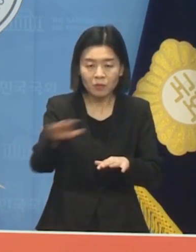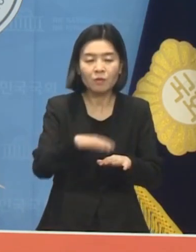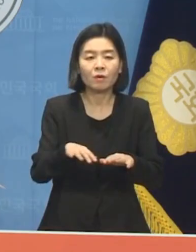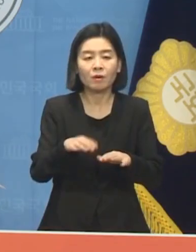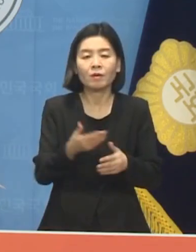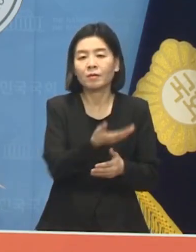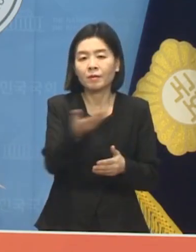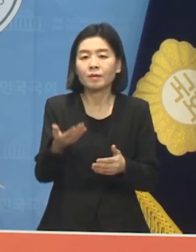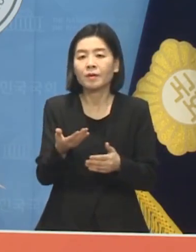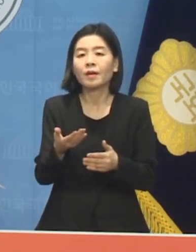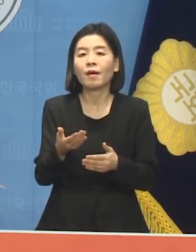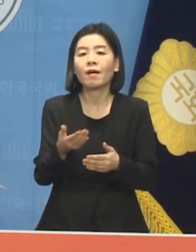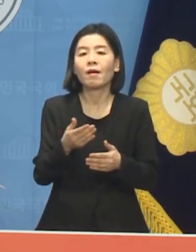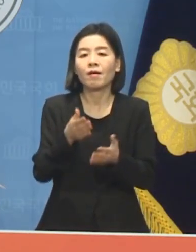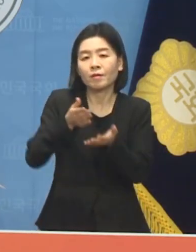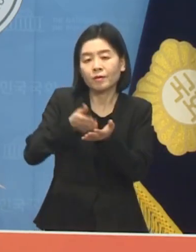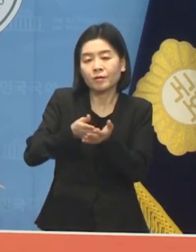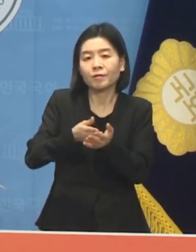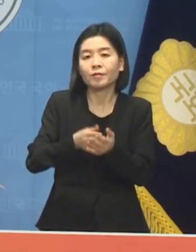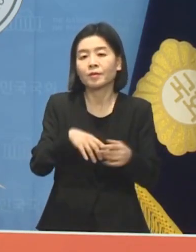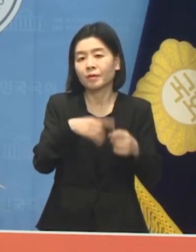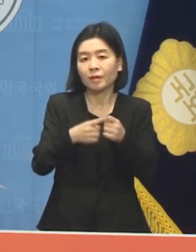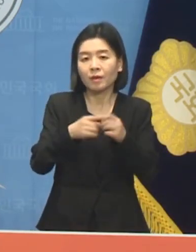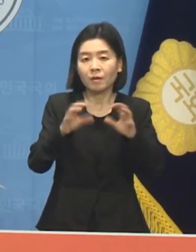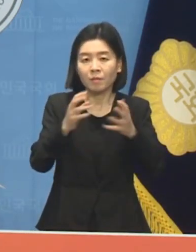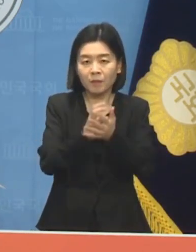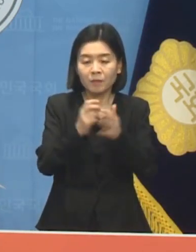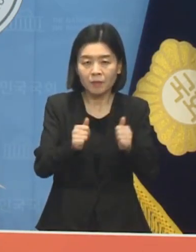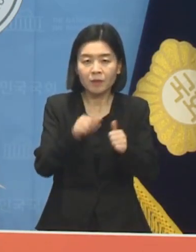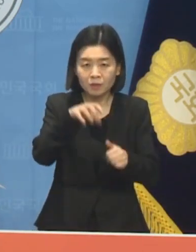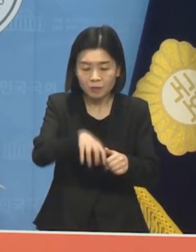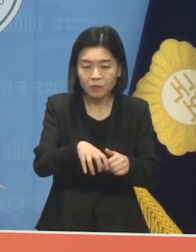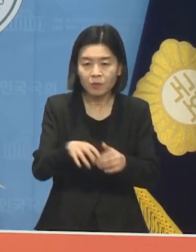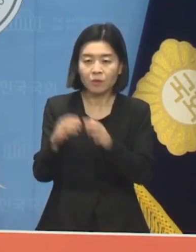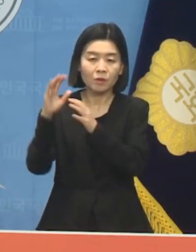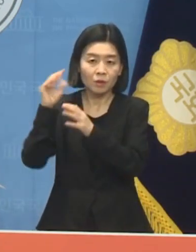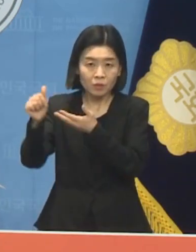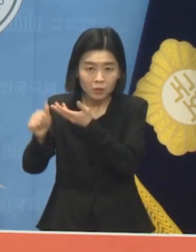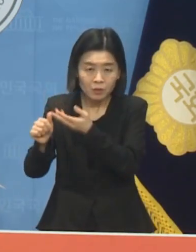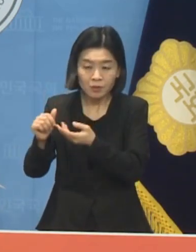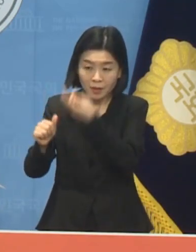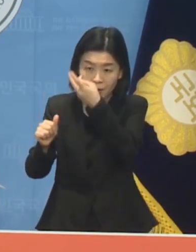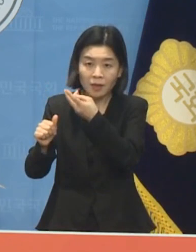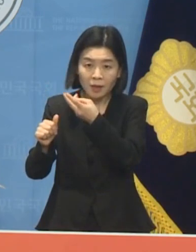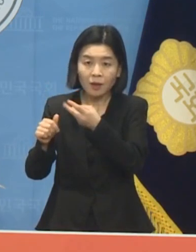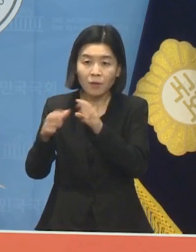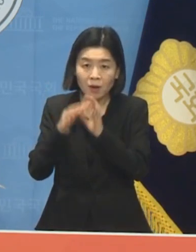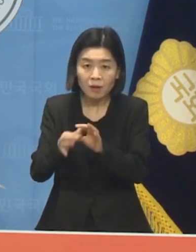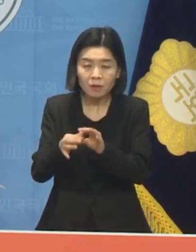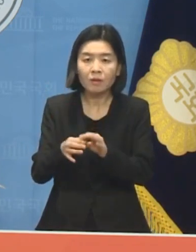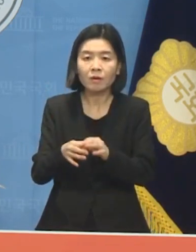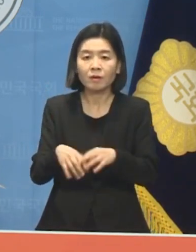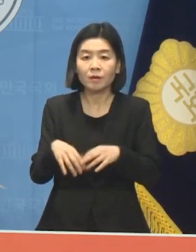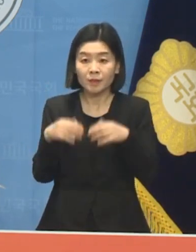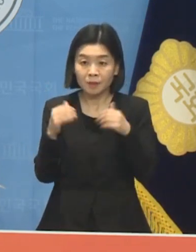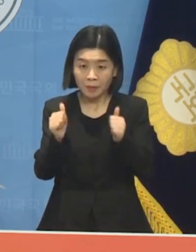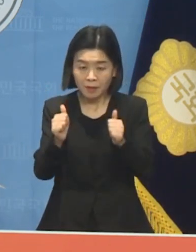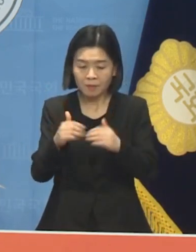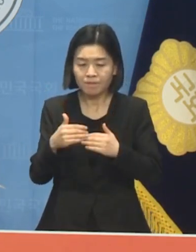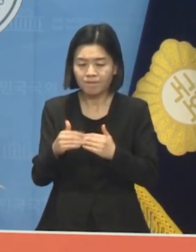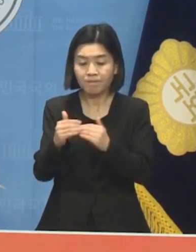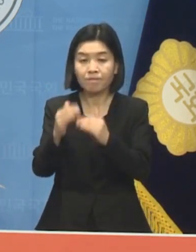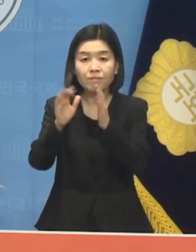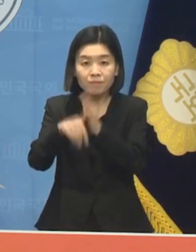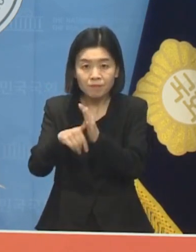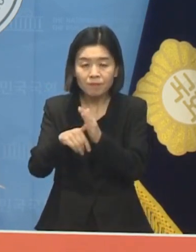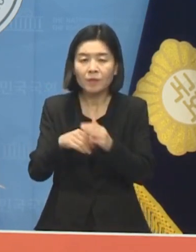향하여 다음과 같이 촉구한다. 첫째, 헌법재판소는 대통령 탄핵 소추권에 대한 심판 과정에서